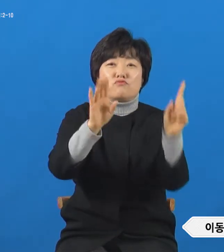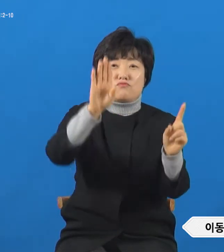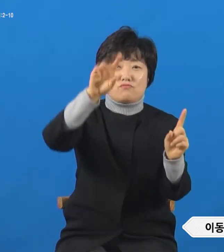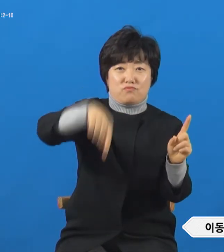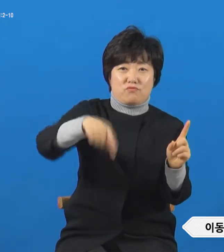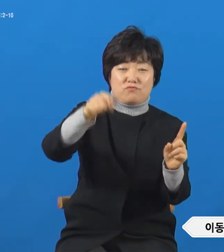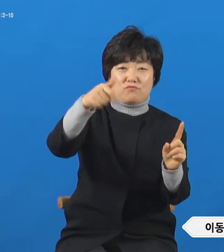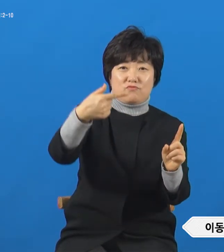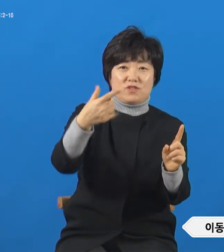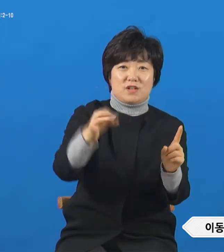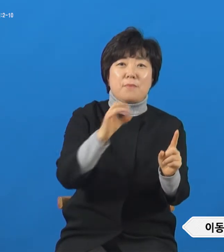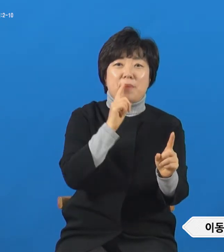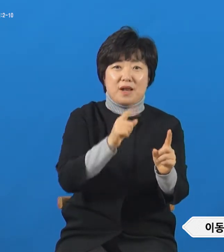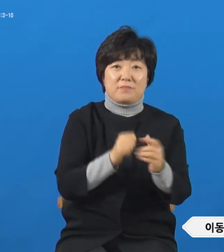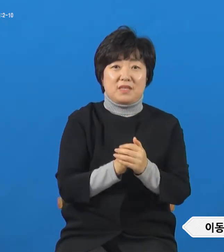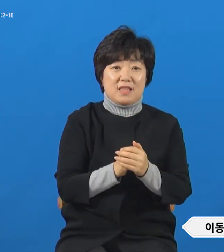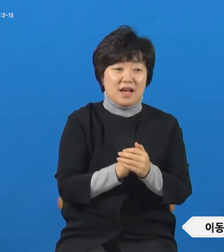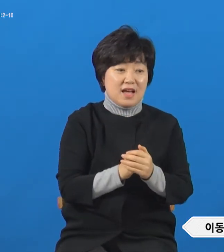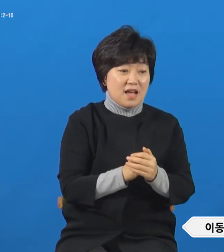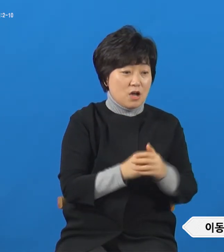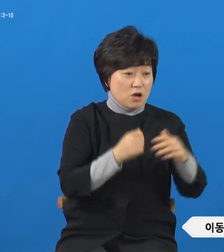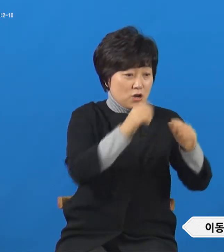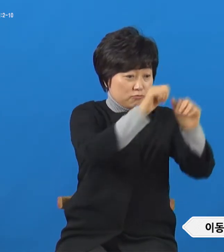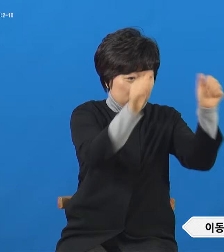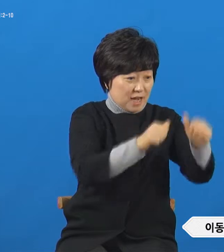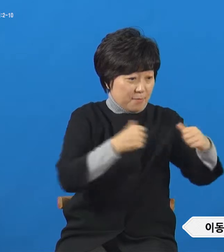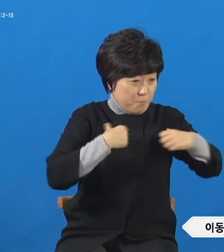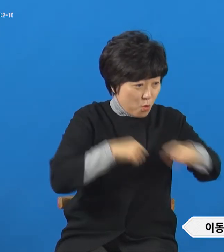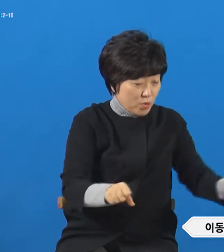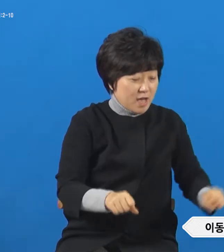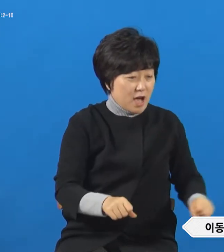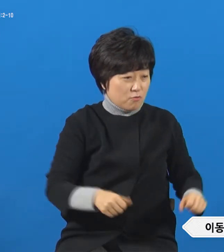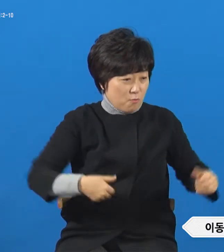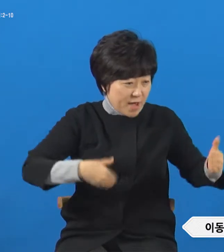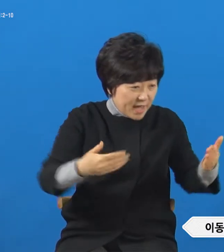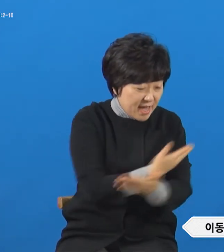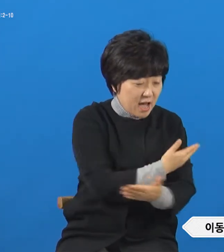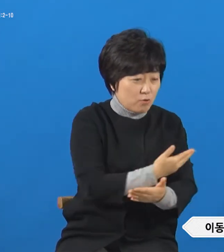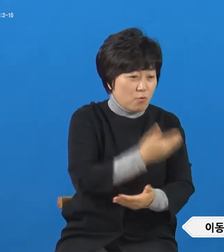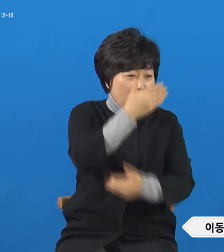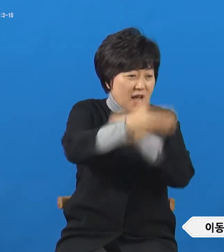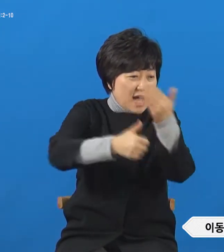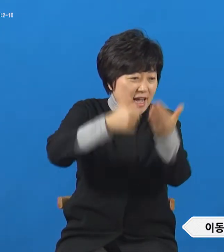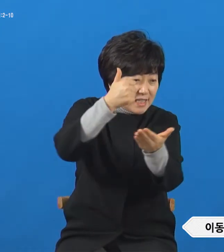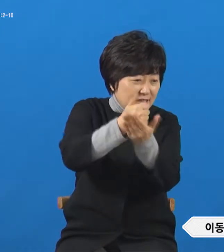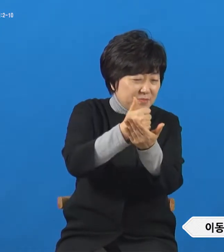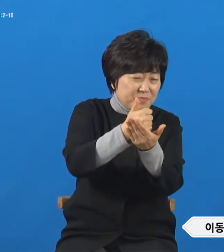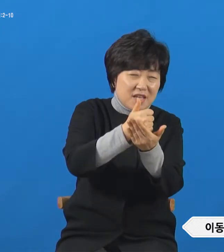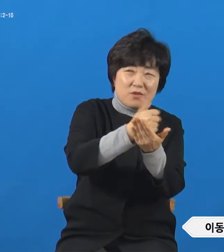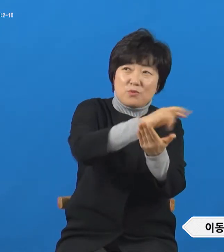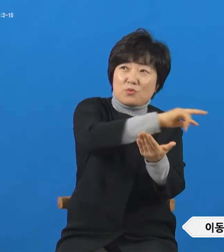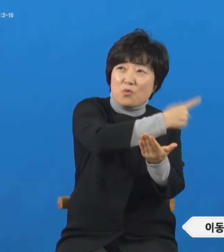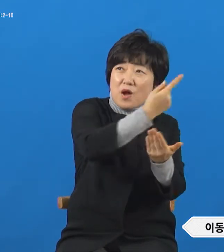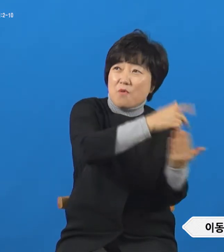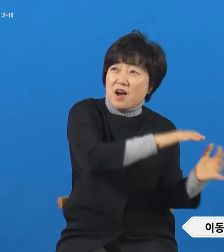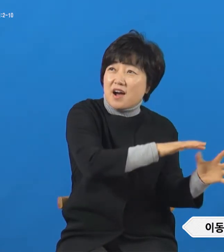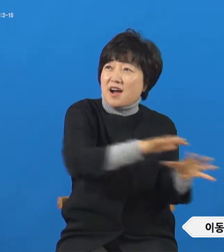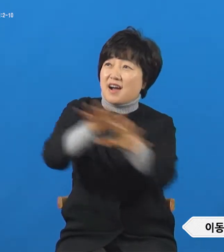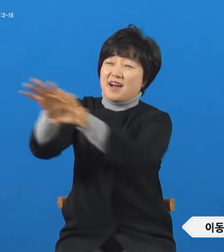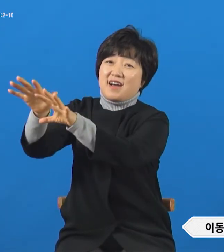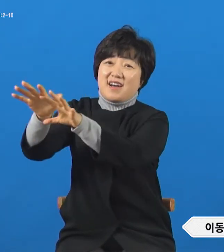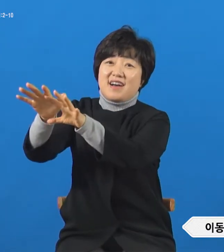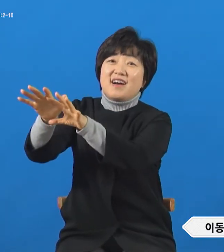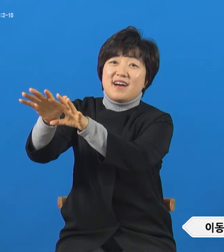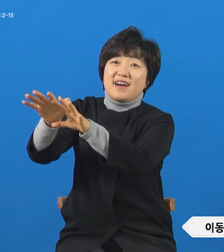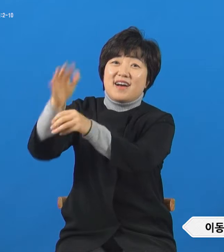부흥. 저마다 사람들이 우상을 포기하고 회개하고 그들이 하나님 앞에 집단으로 돌아오는 모습, 그것을